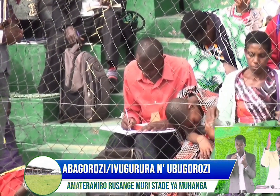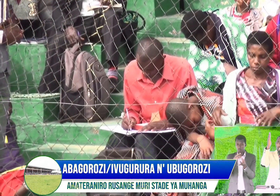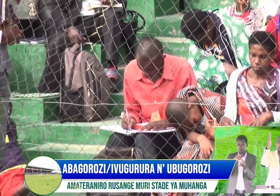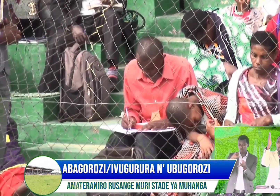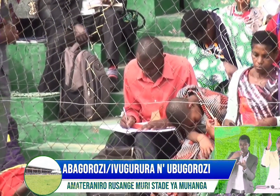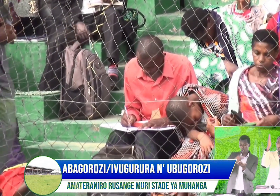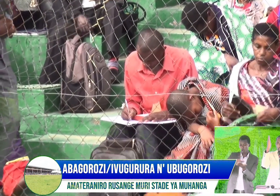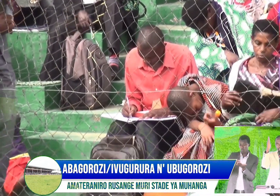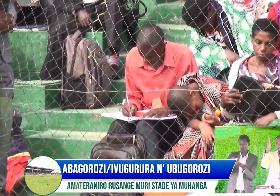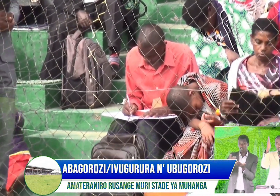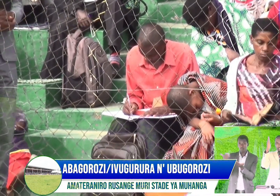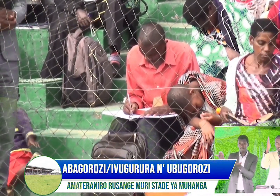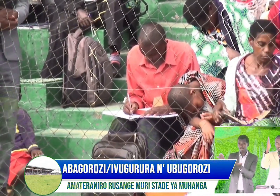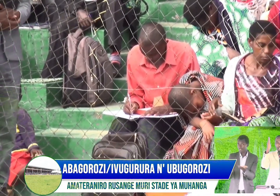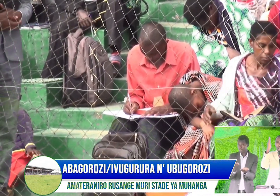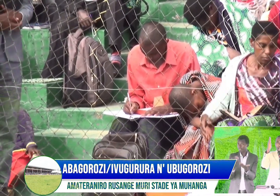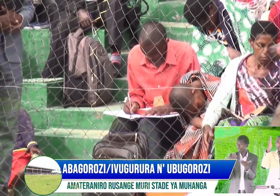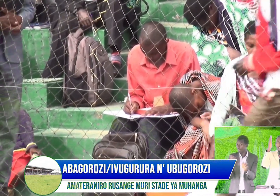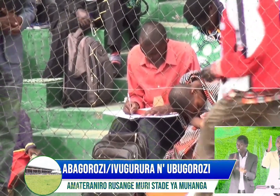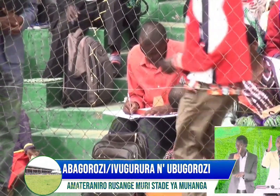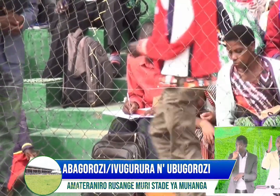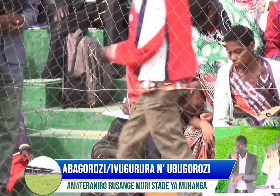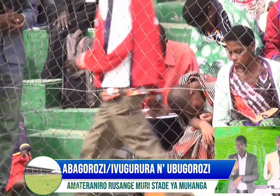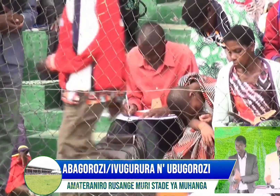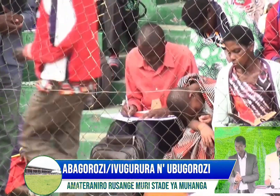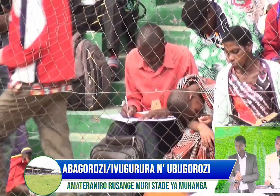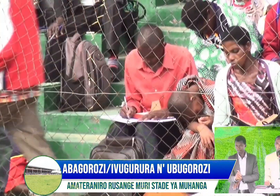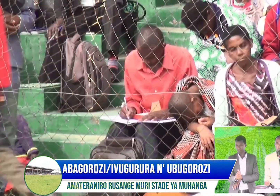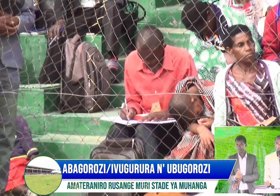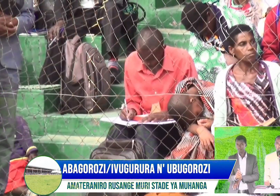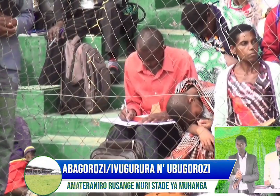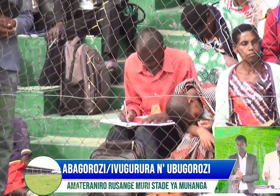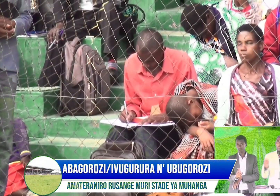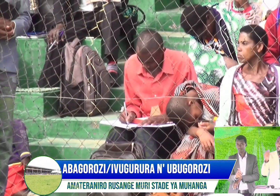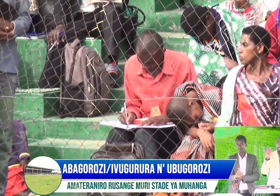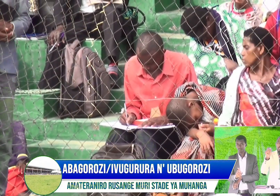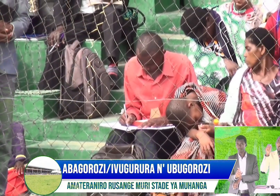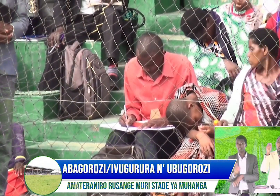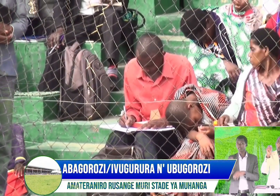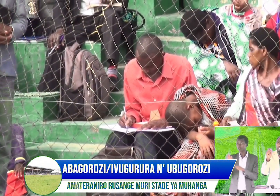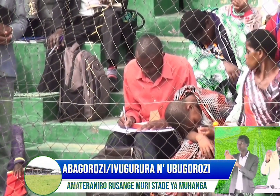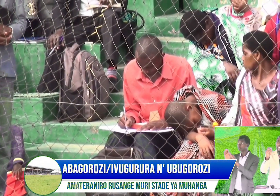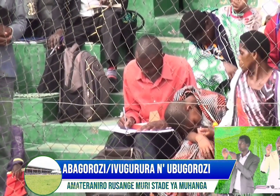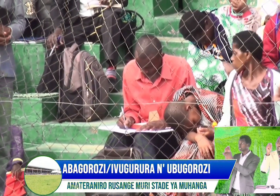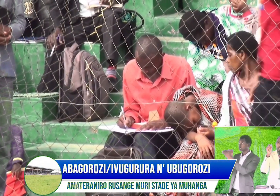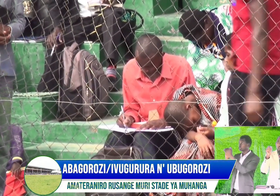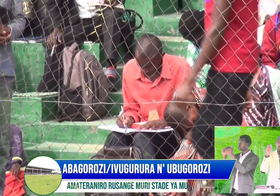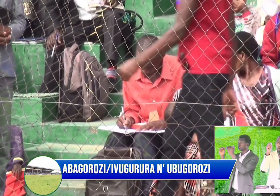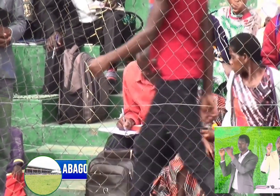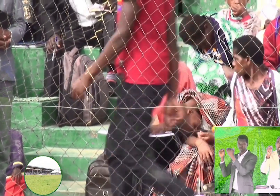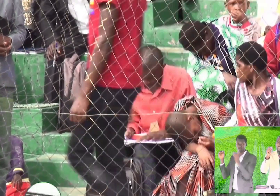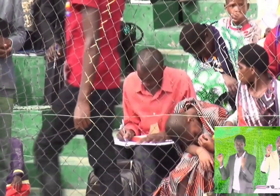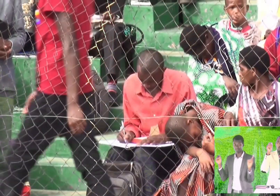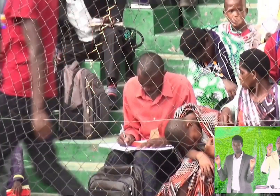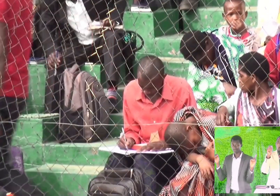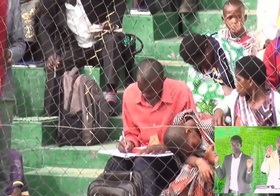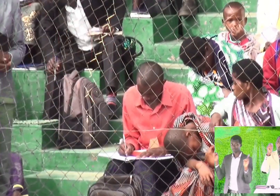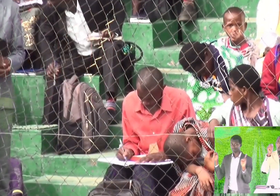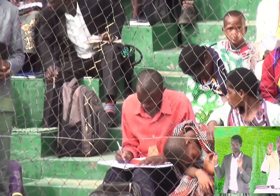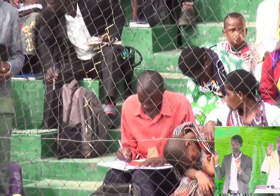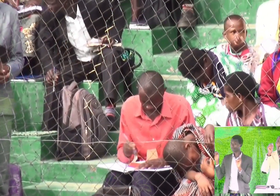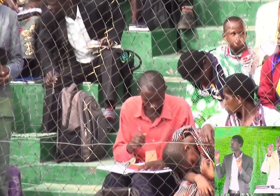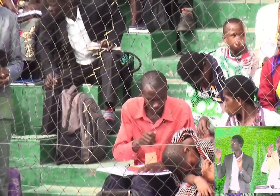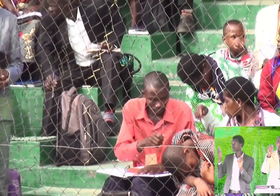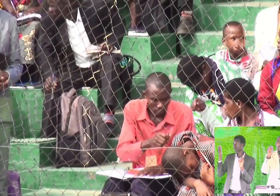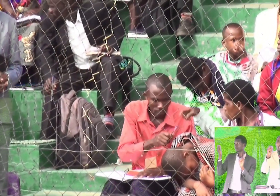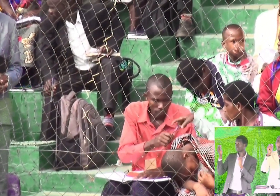iyo tuvuga turi kwerekera, ntabwo ari nko kujya mu isoko. Mbere yuko winjira hari umuntu uhagaze ku rugi